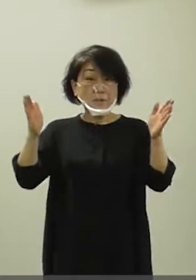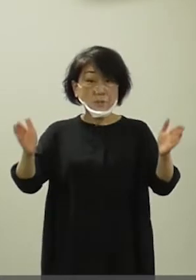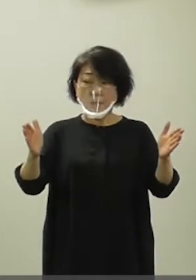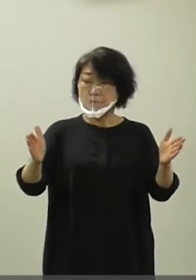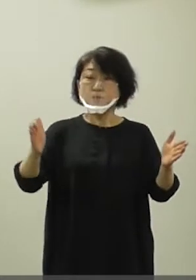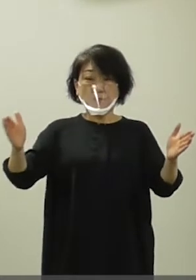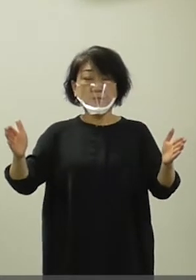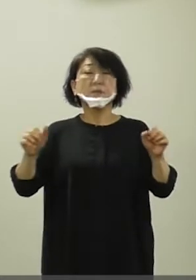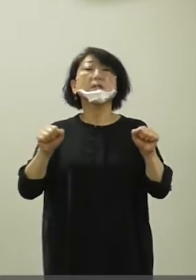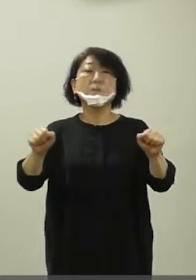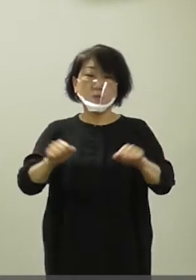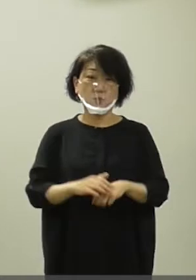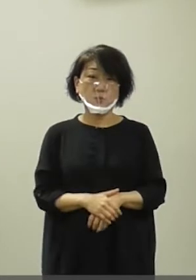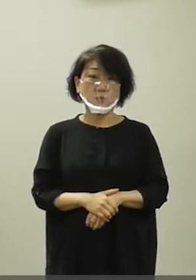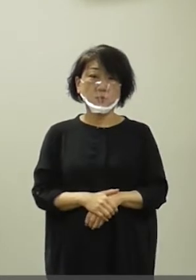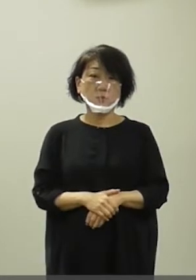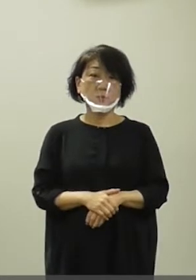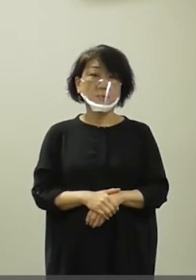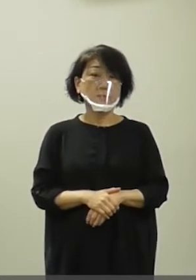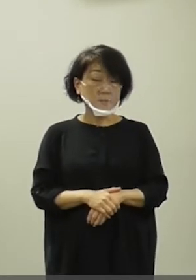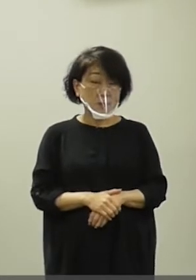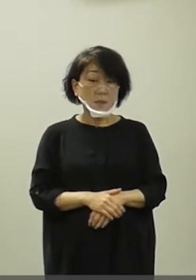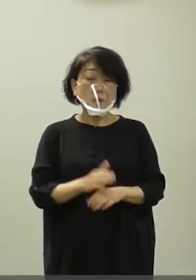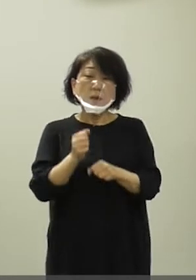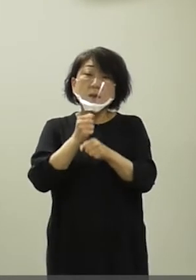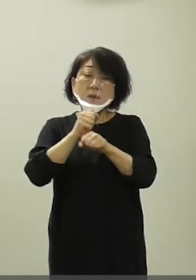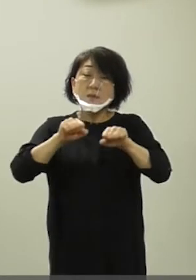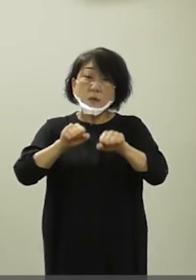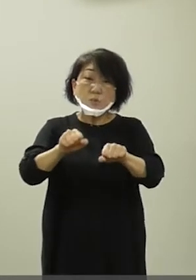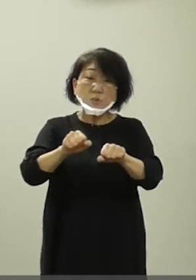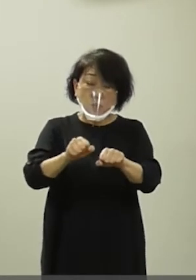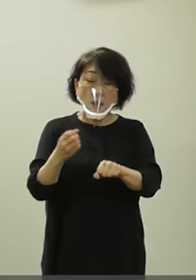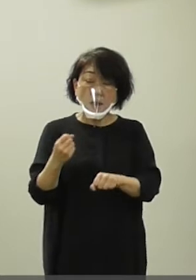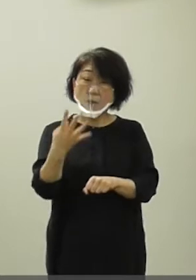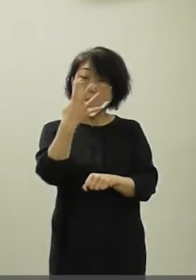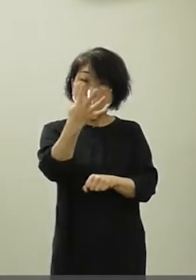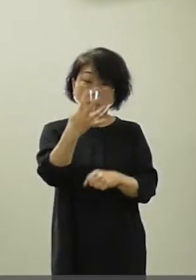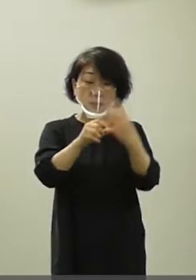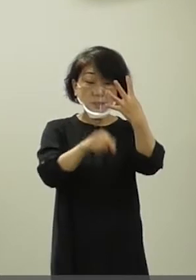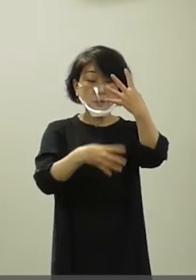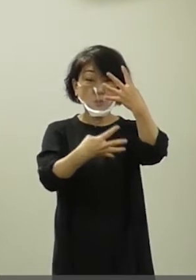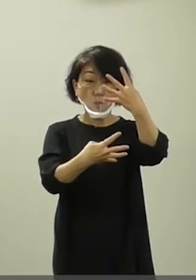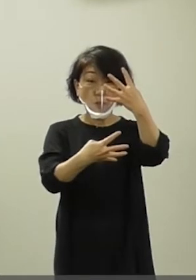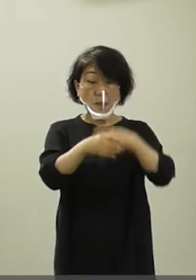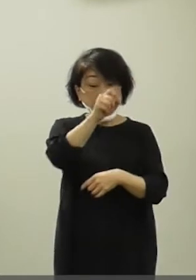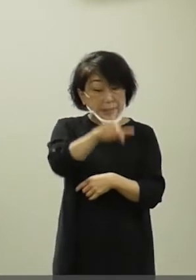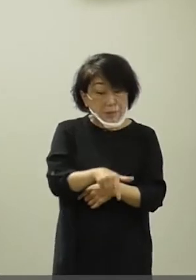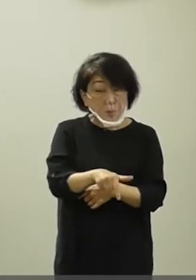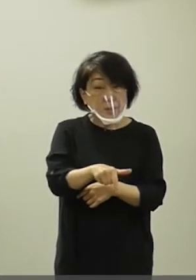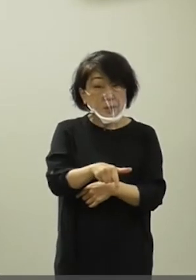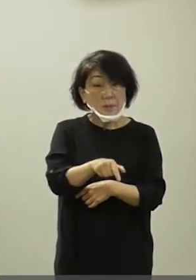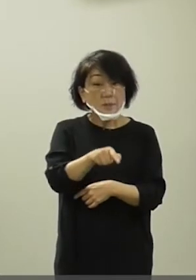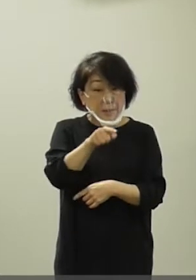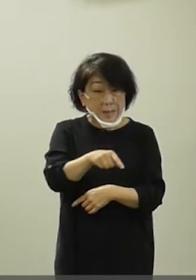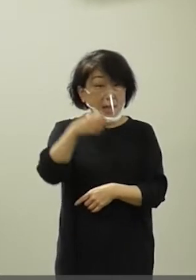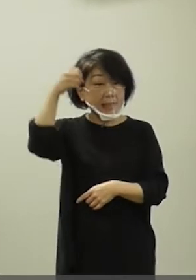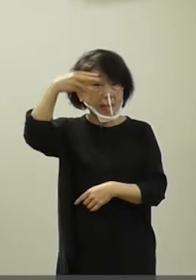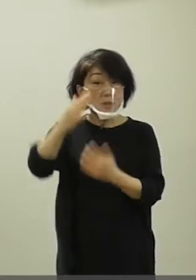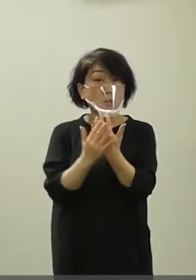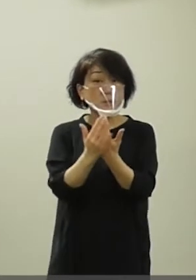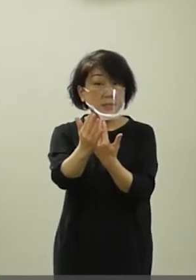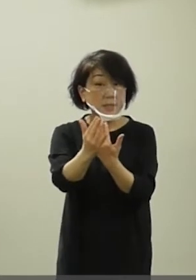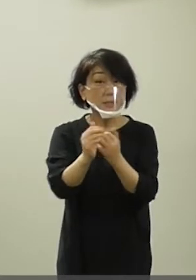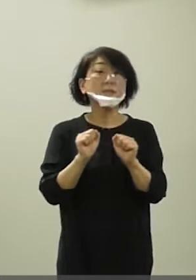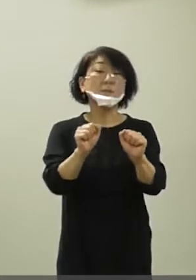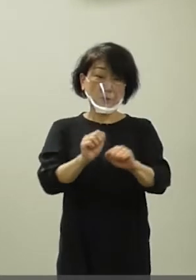します勉強自信感は平和イメージ月4日の適用この二点透視鏡ございますけれど